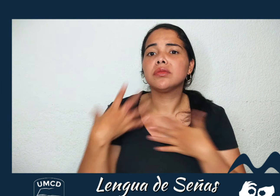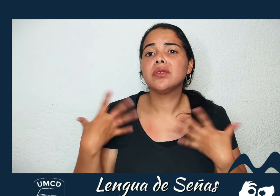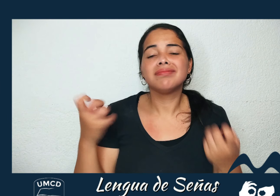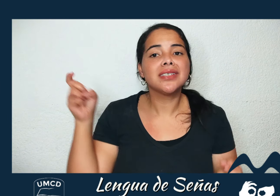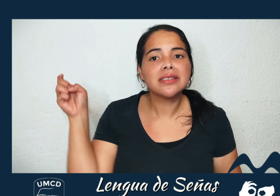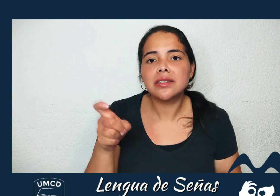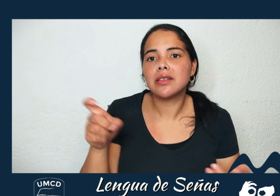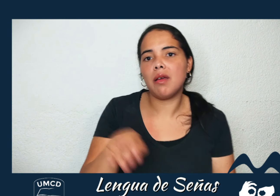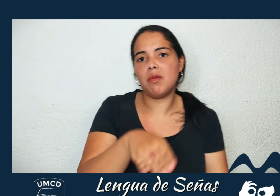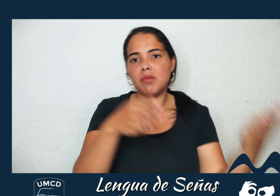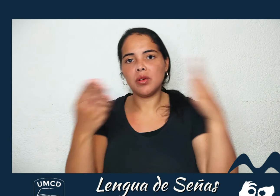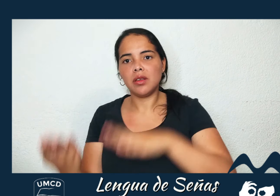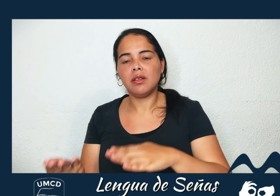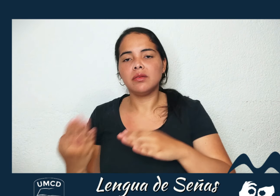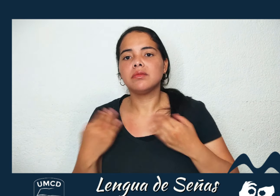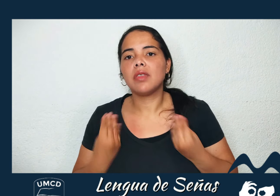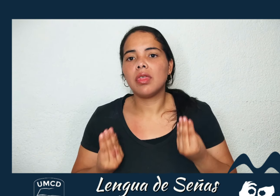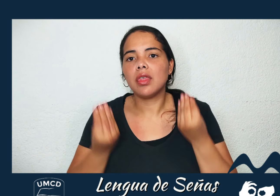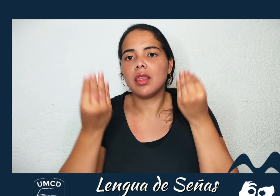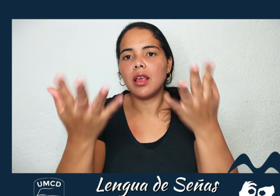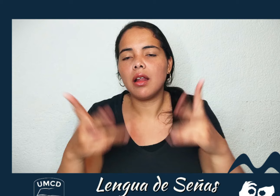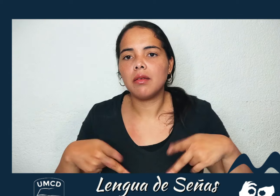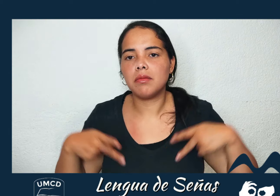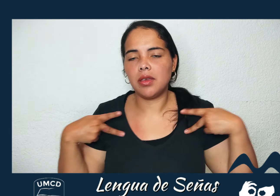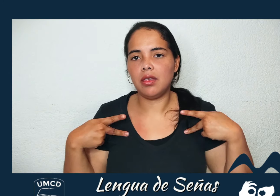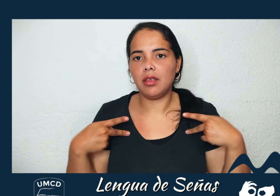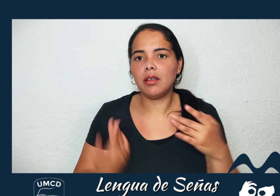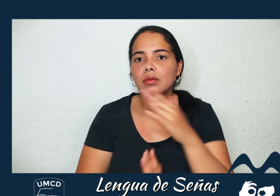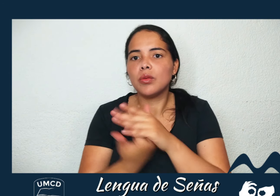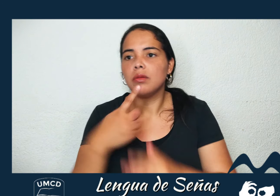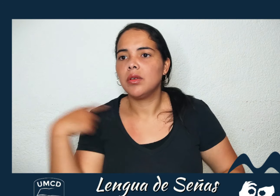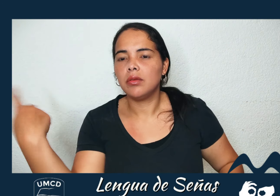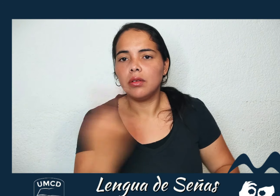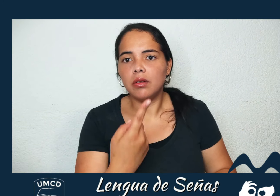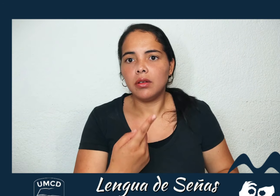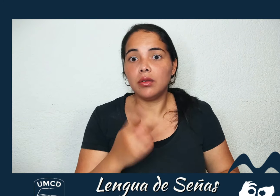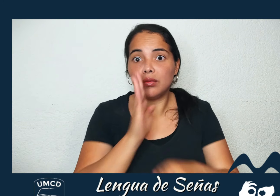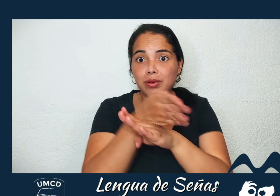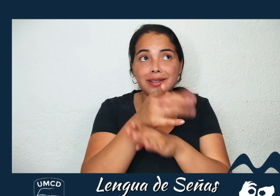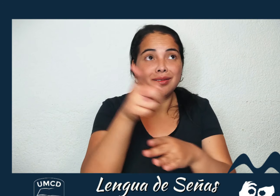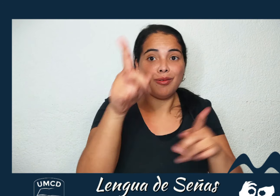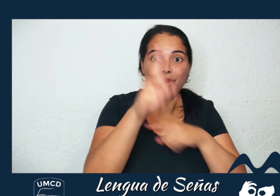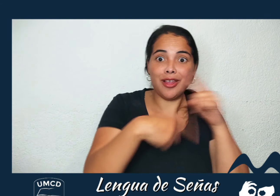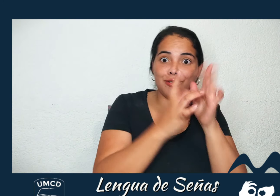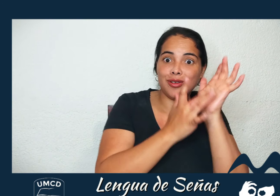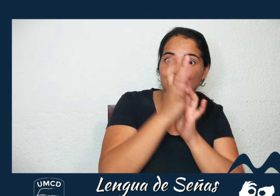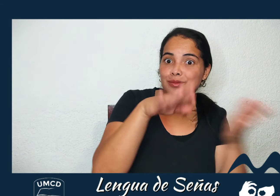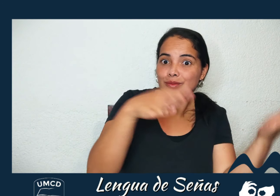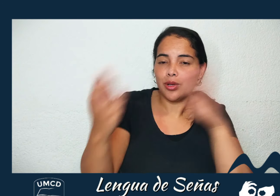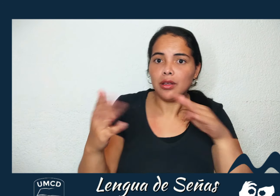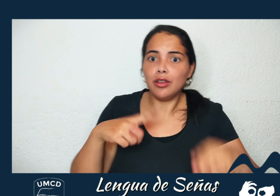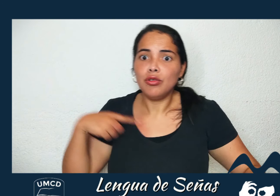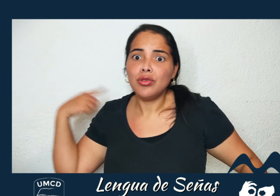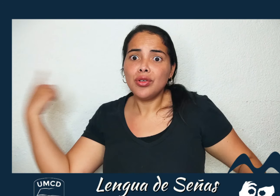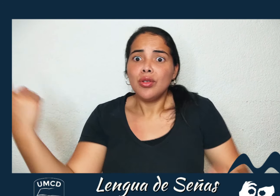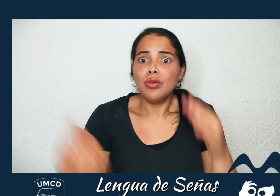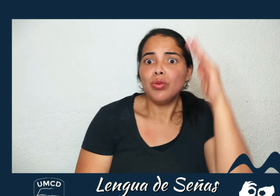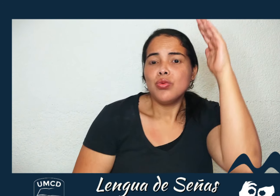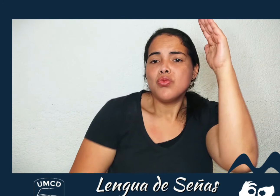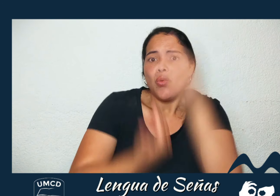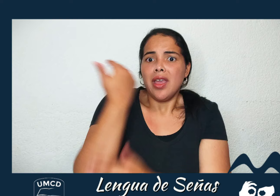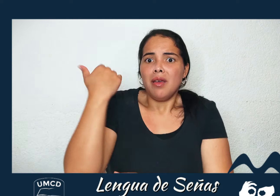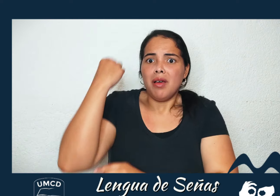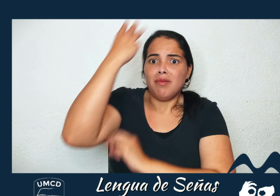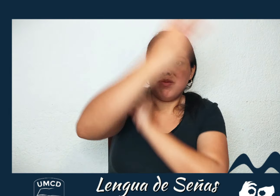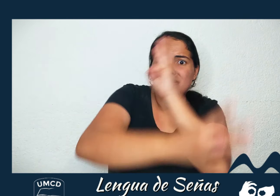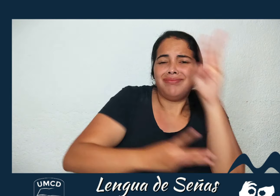Y en eso Jesucristo encontró satisfacción al fruto de su dolor. Como nos dice en Hebreo,